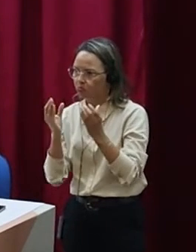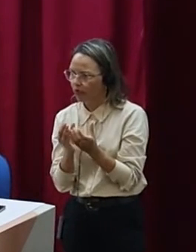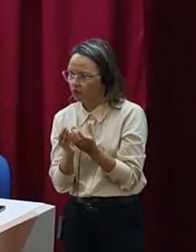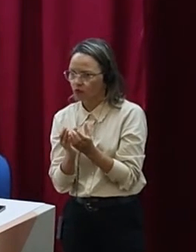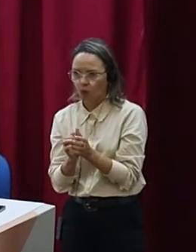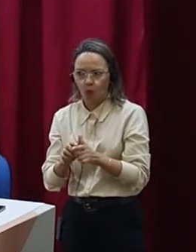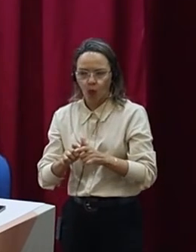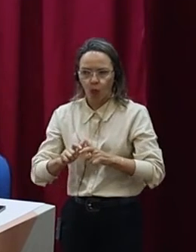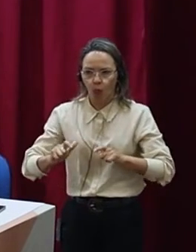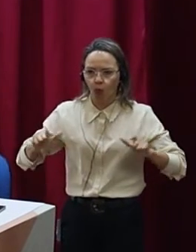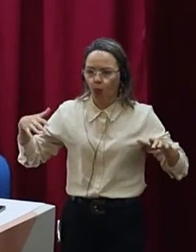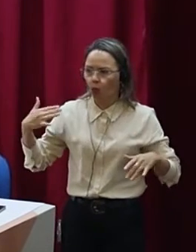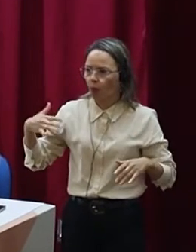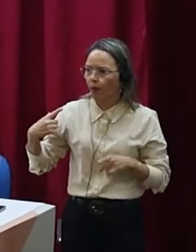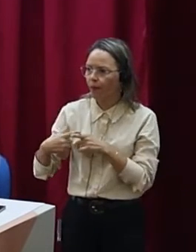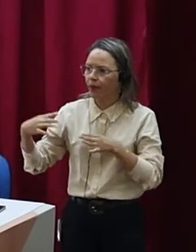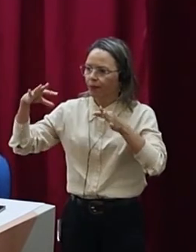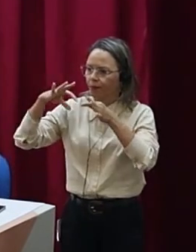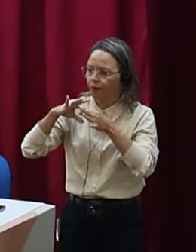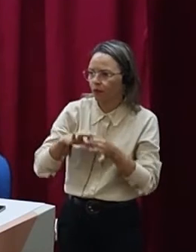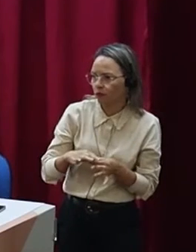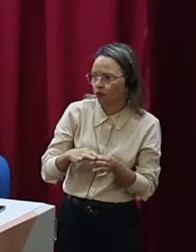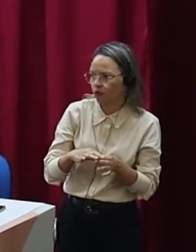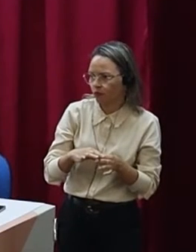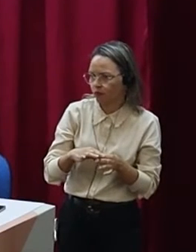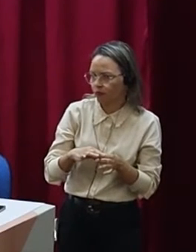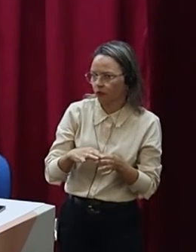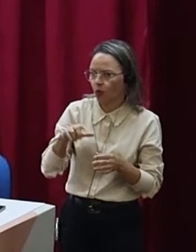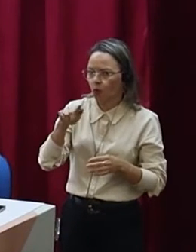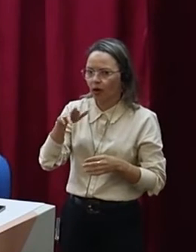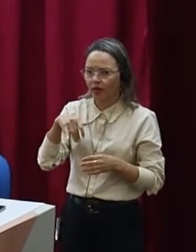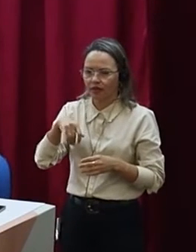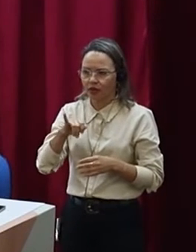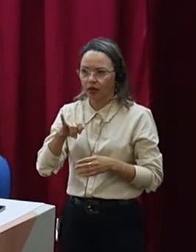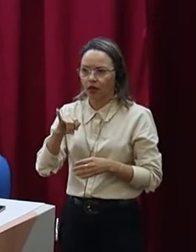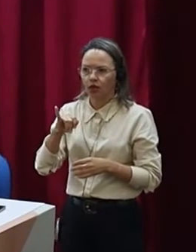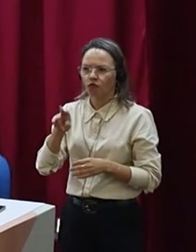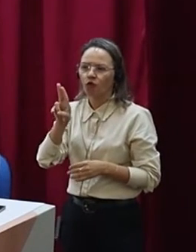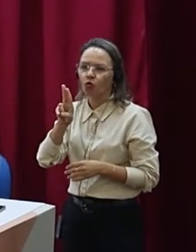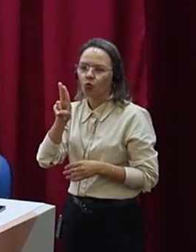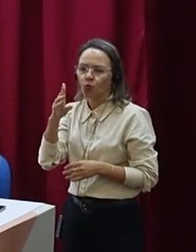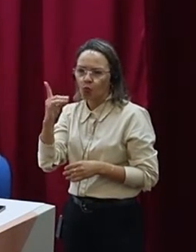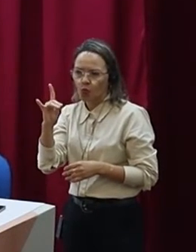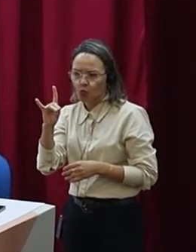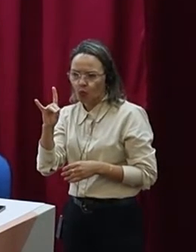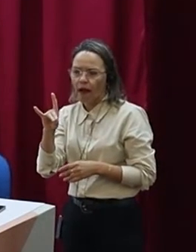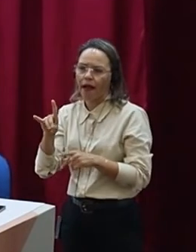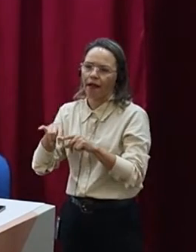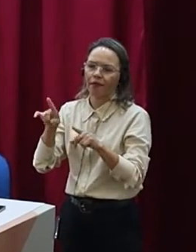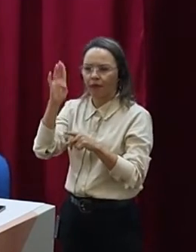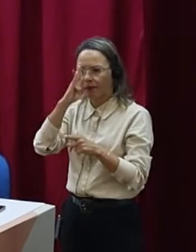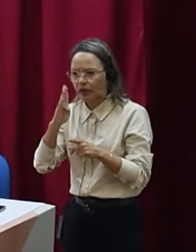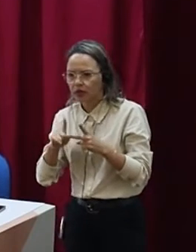para unificar el guaraní, y fue en Montevideo, Uruguay, 1950. Estuvimos de Paraguay, Brasil,